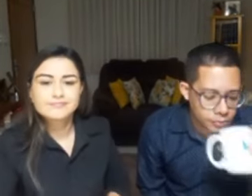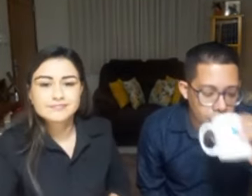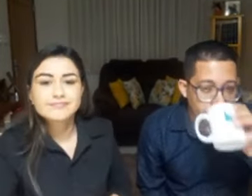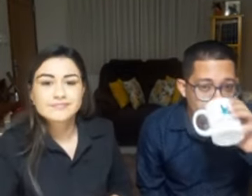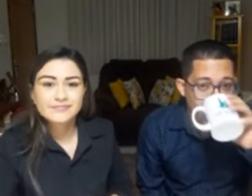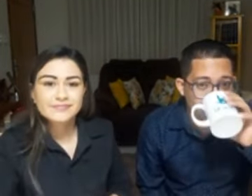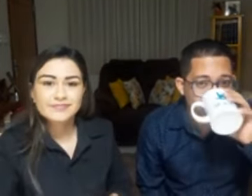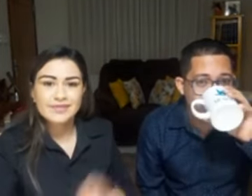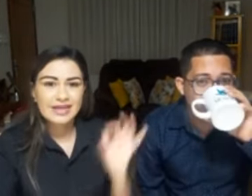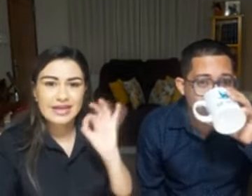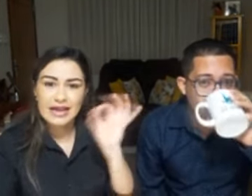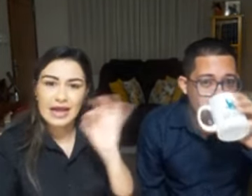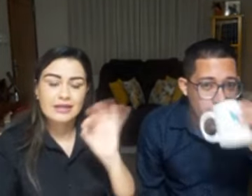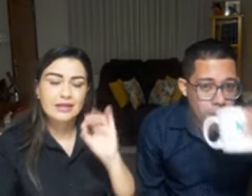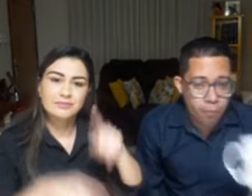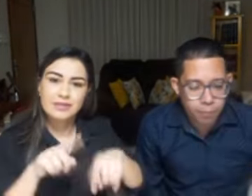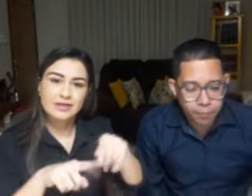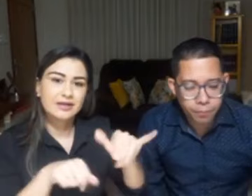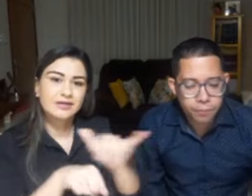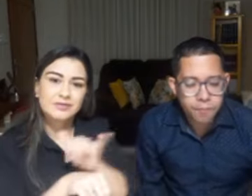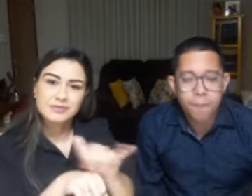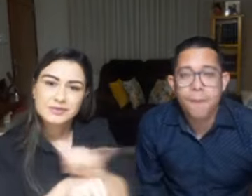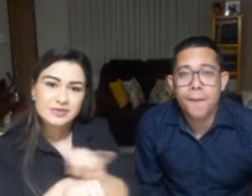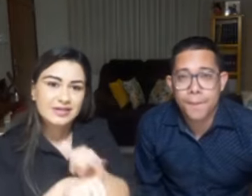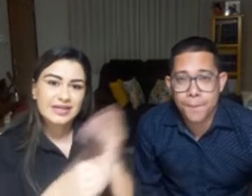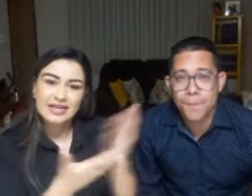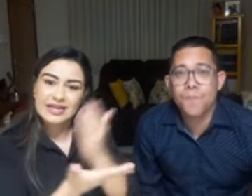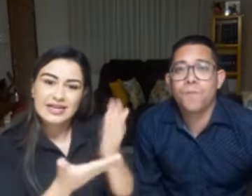nada, nenhum livro, nenhuma